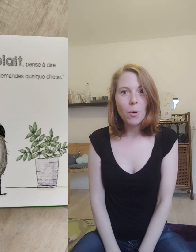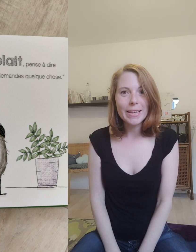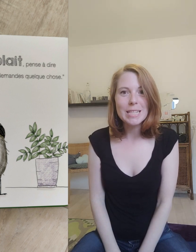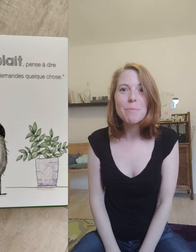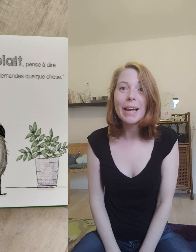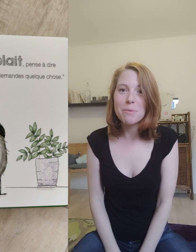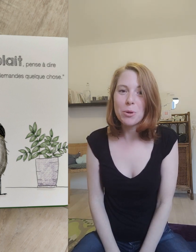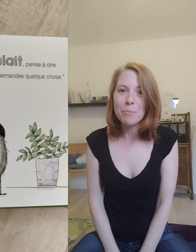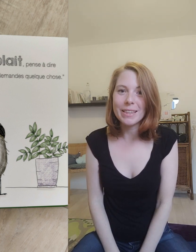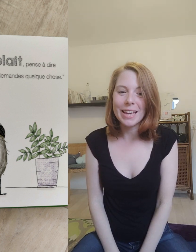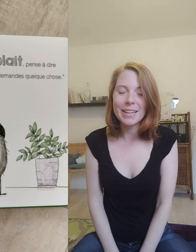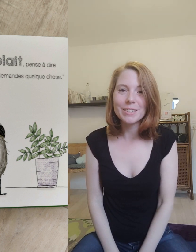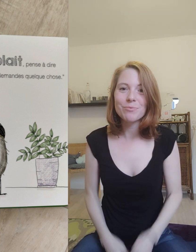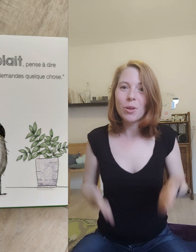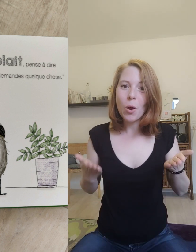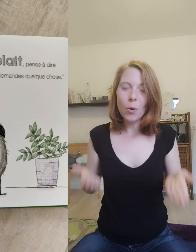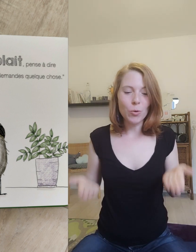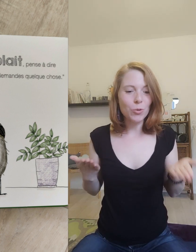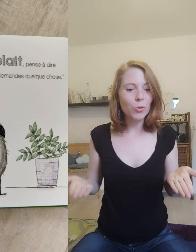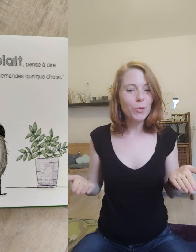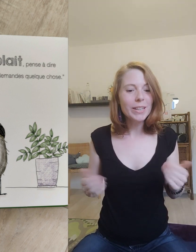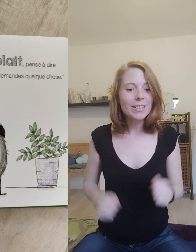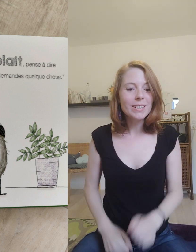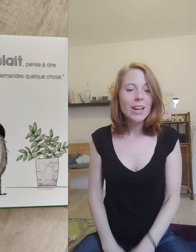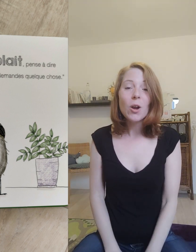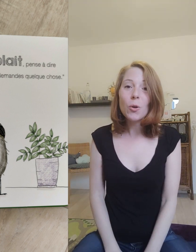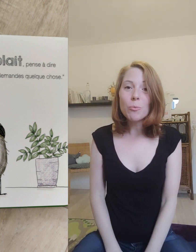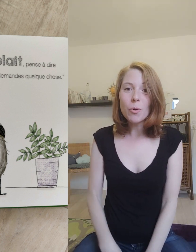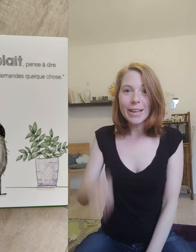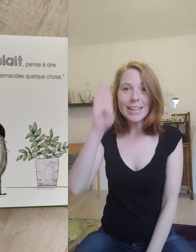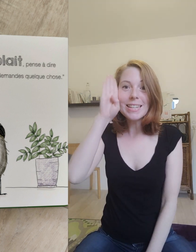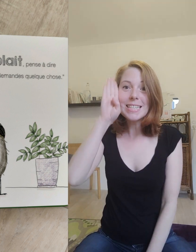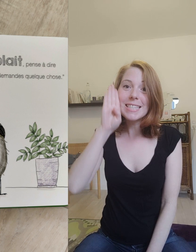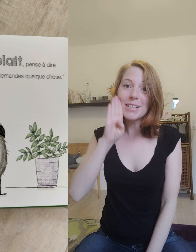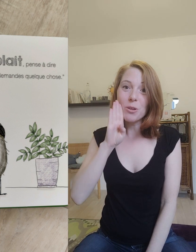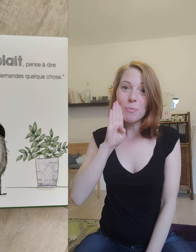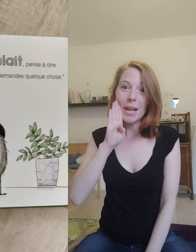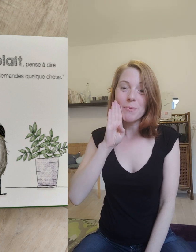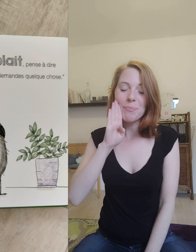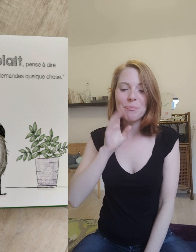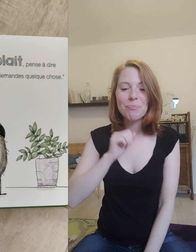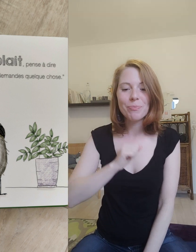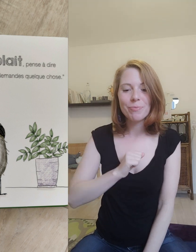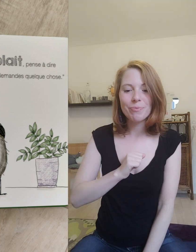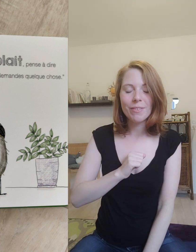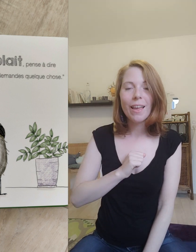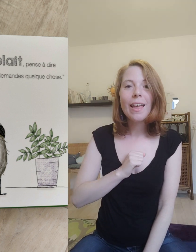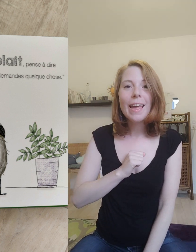Sophie apprend à Gaspard les bonnes manières. Aujourd'hui, le mot est s'il te plaît.